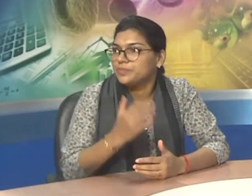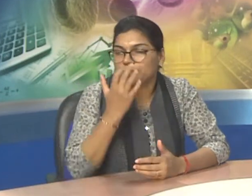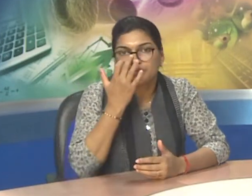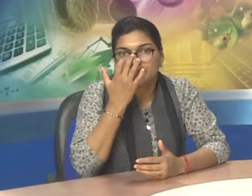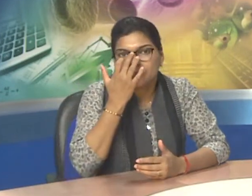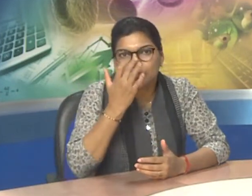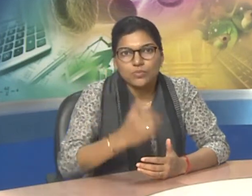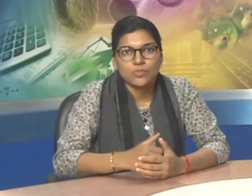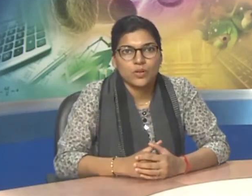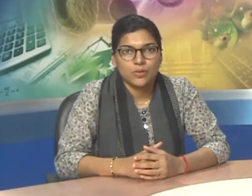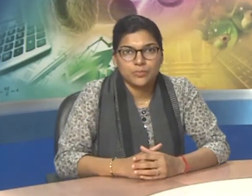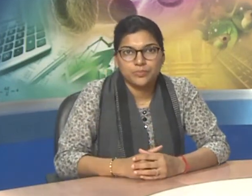slides.